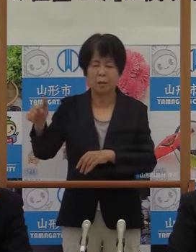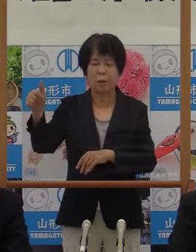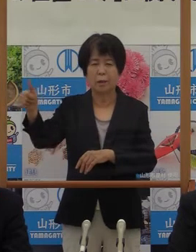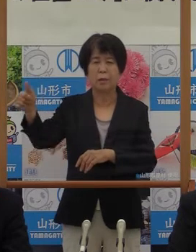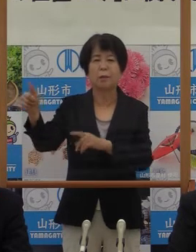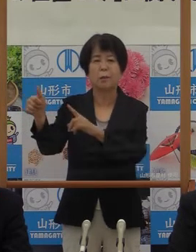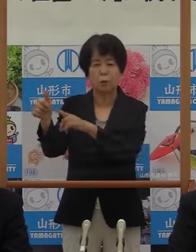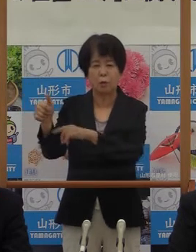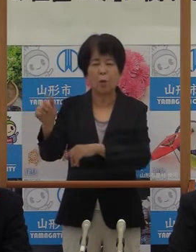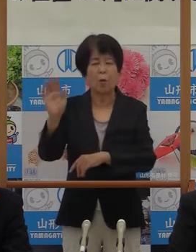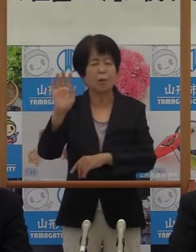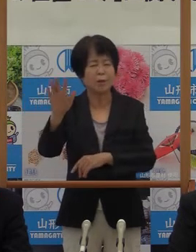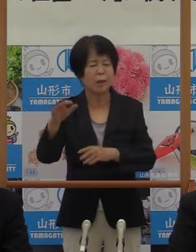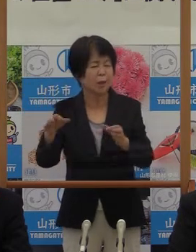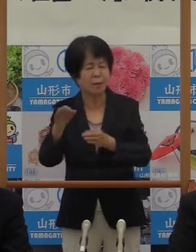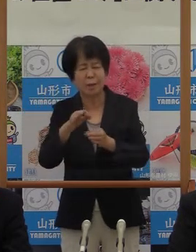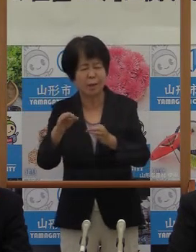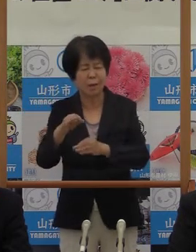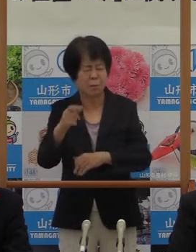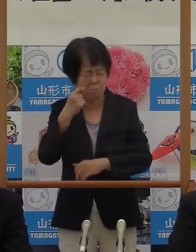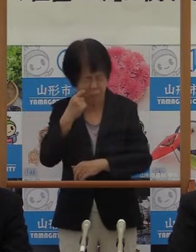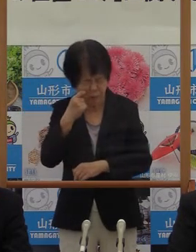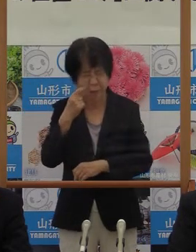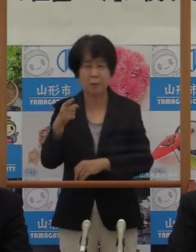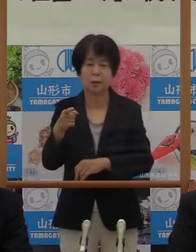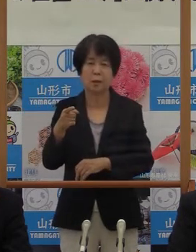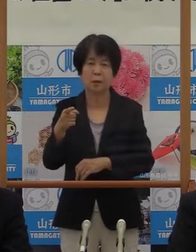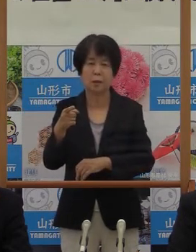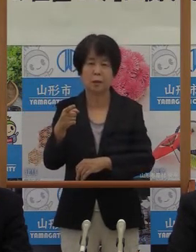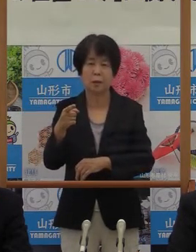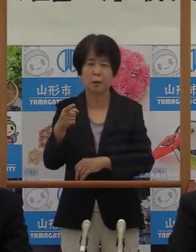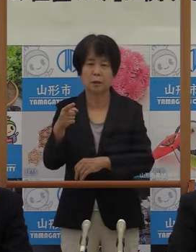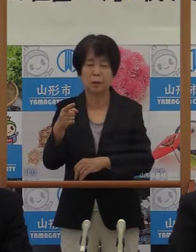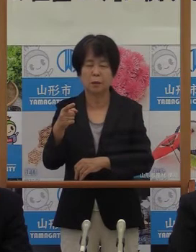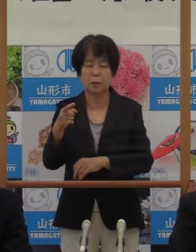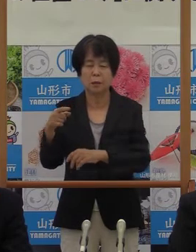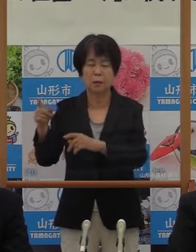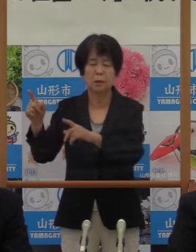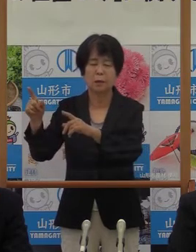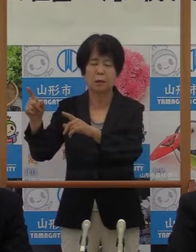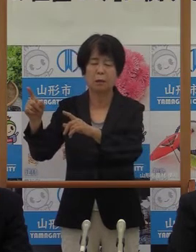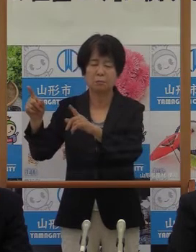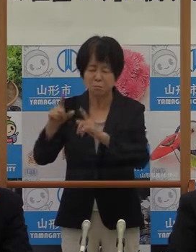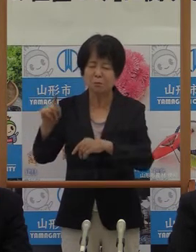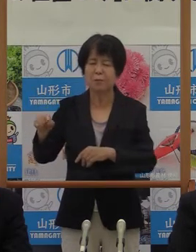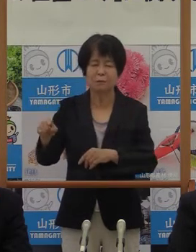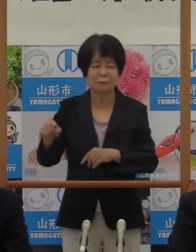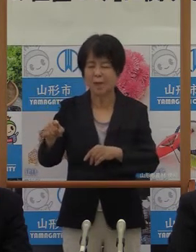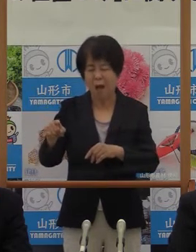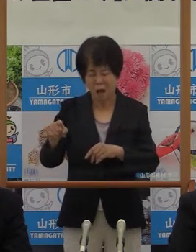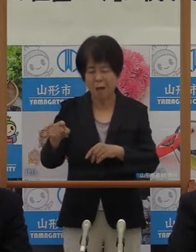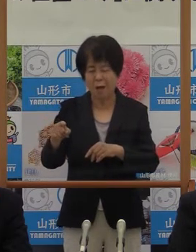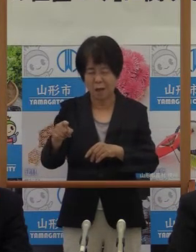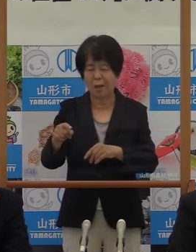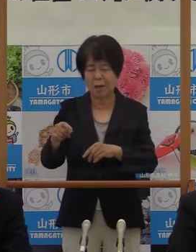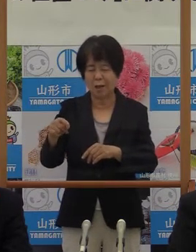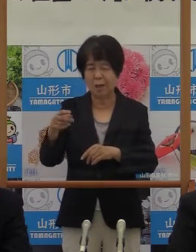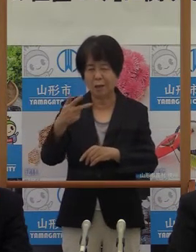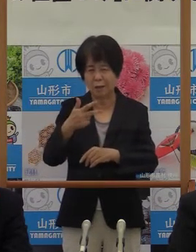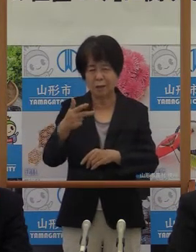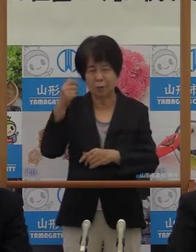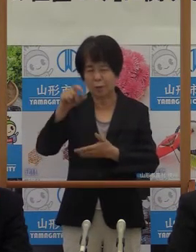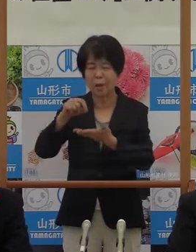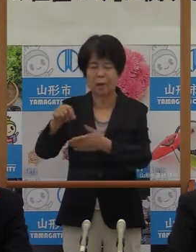の見通しがなかなか立たないというようなことで、結局辞退をされたという経緯がございました。です